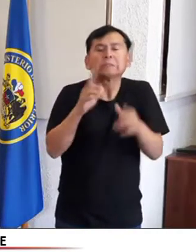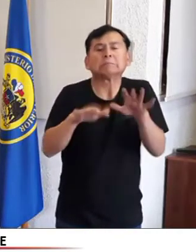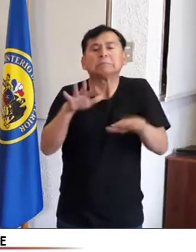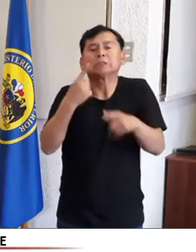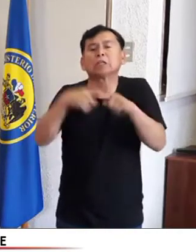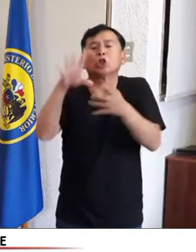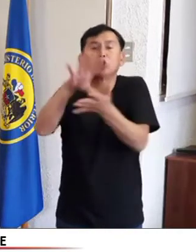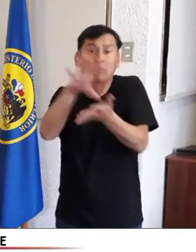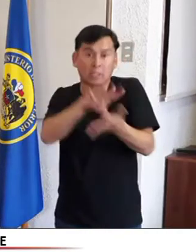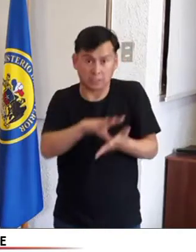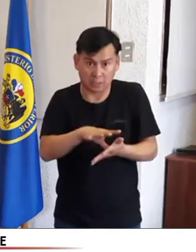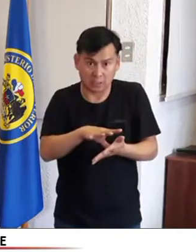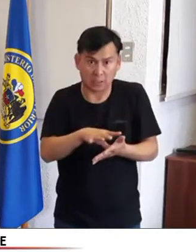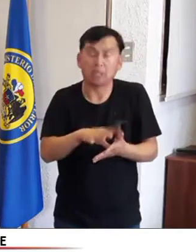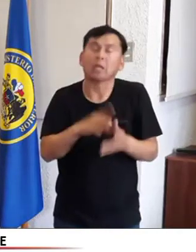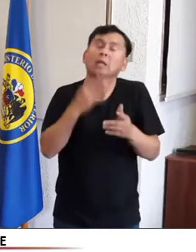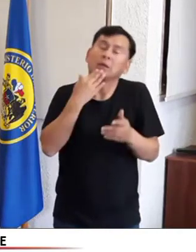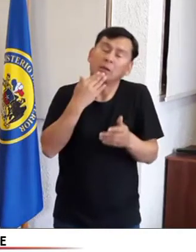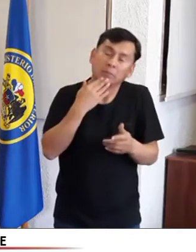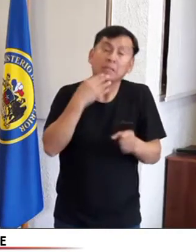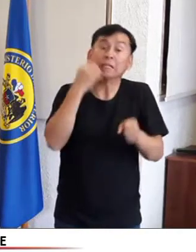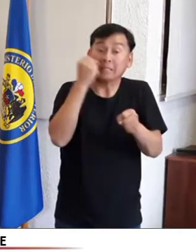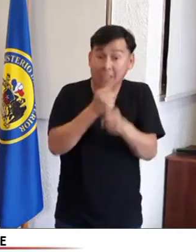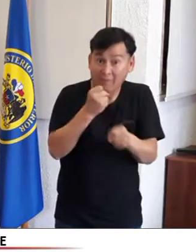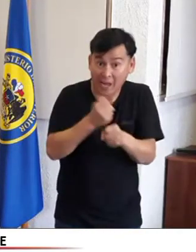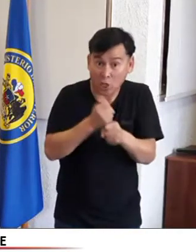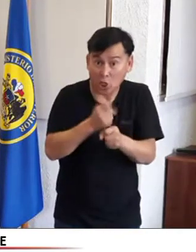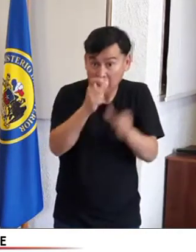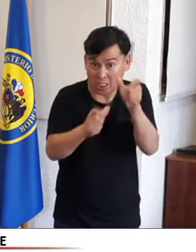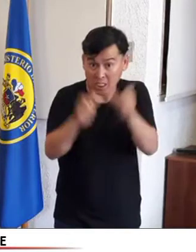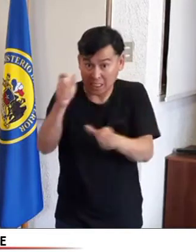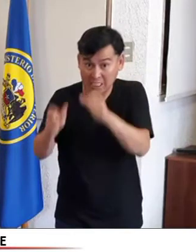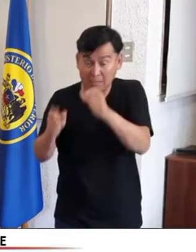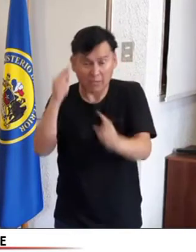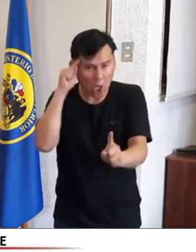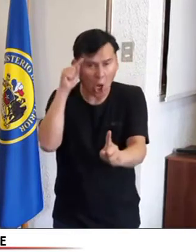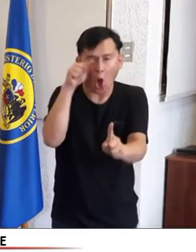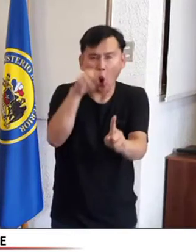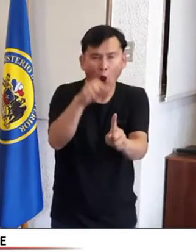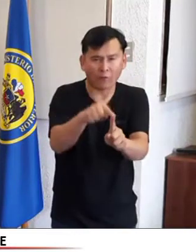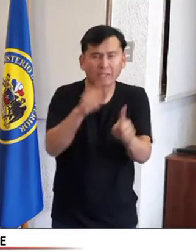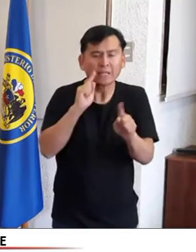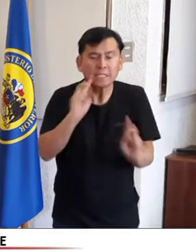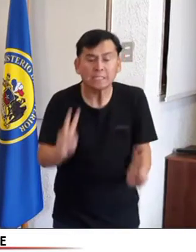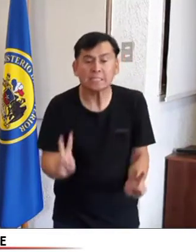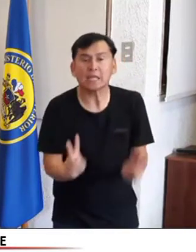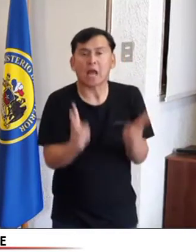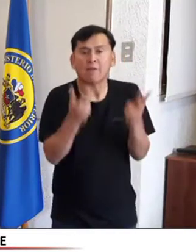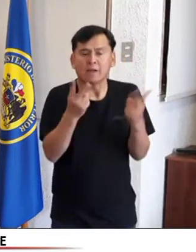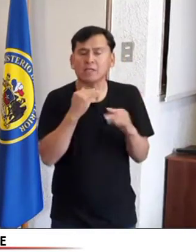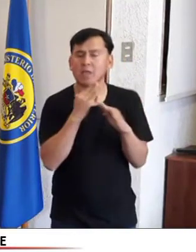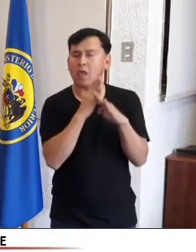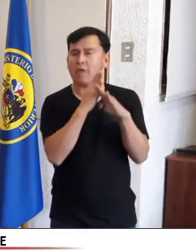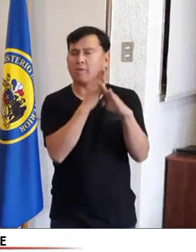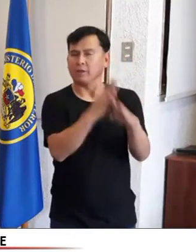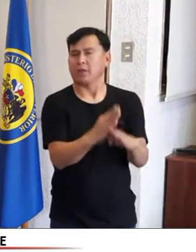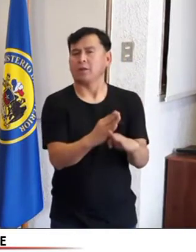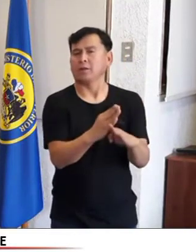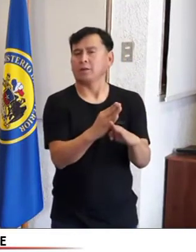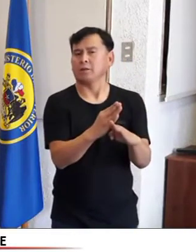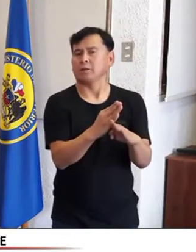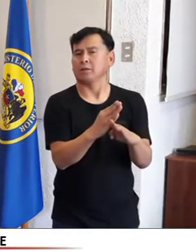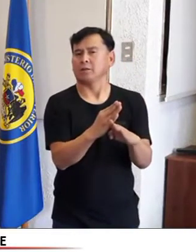personas extranjeras. Junto con ello también los trabajadores. Y con la finalidad de salvaguardar y evitar,